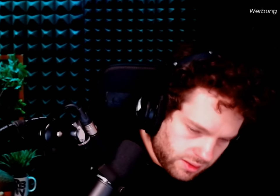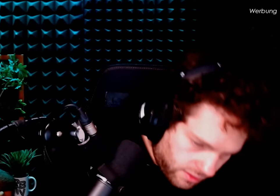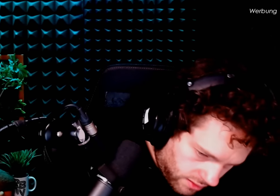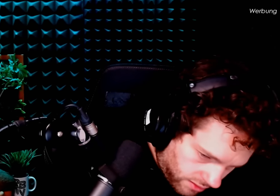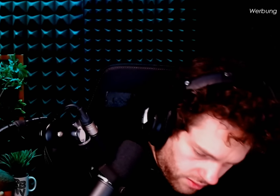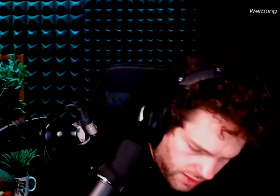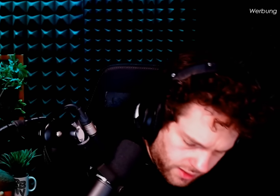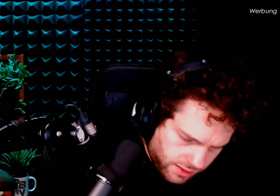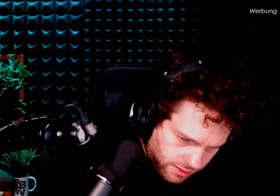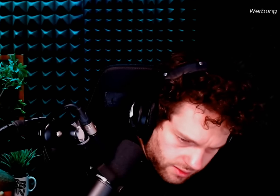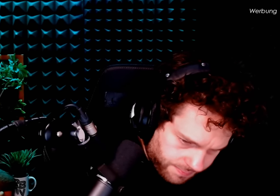Oh, nein.